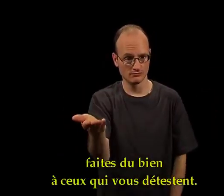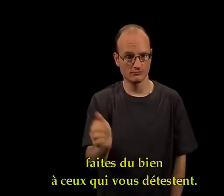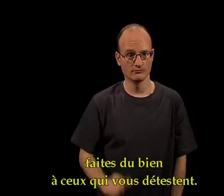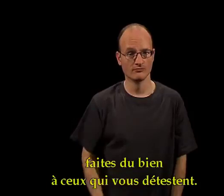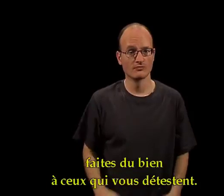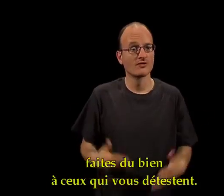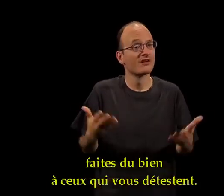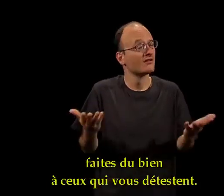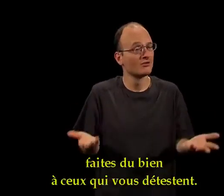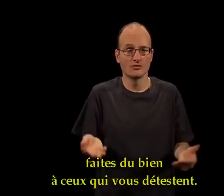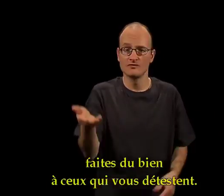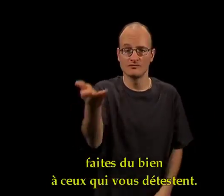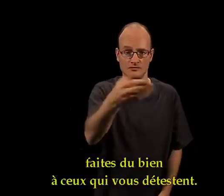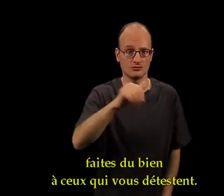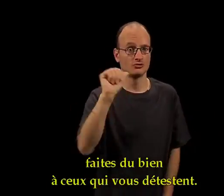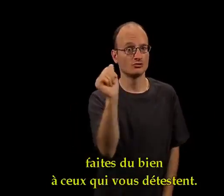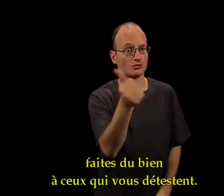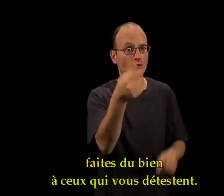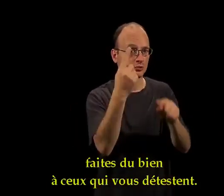faites du bien à ceux qui vous détestent,